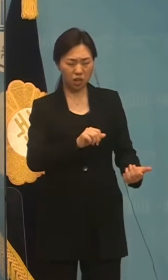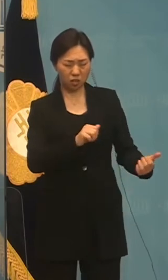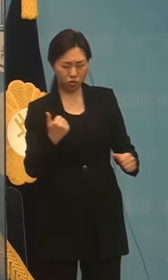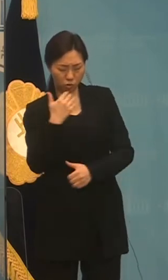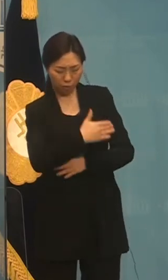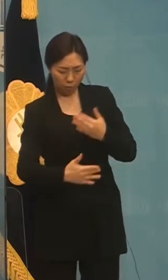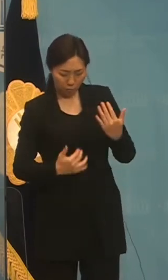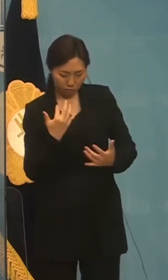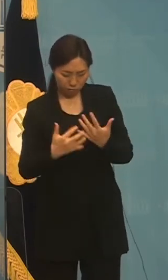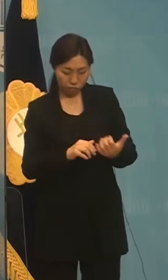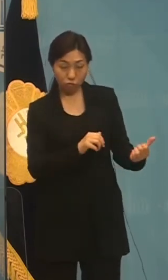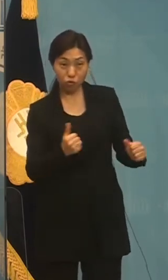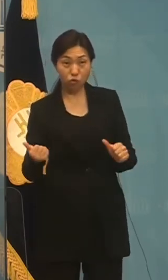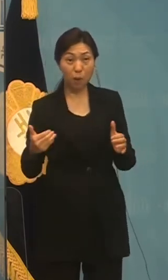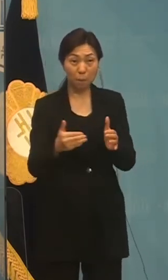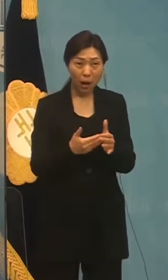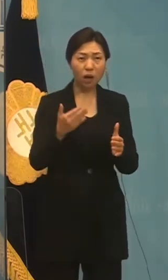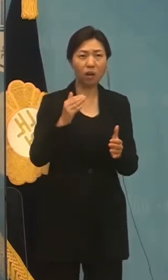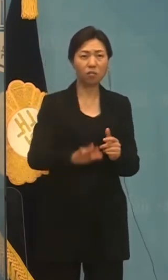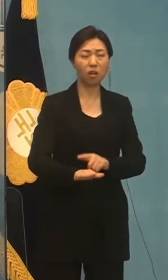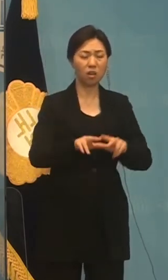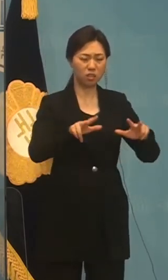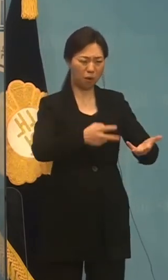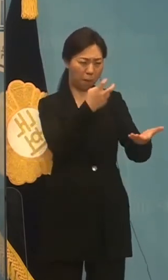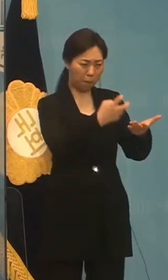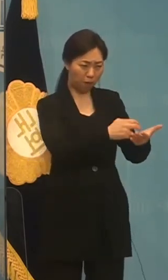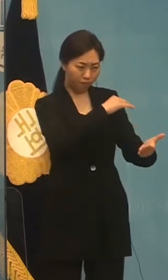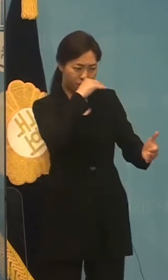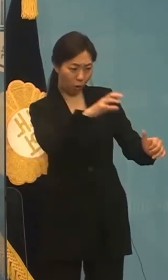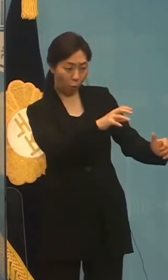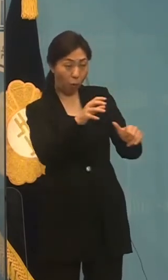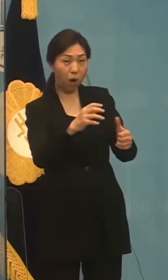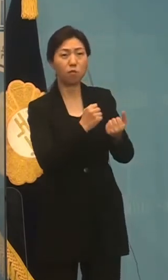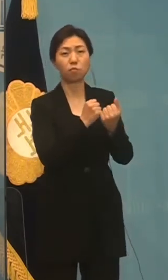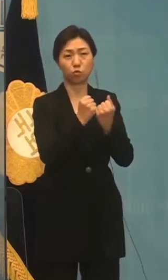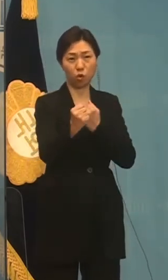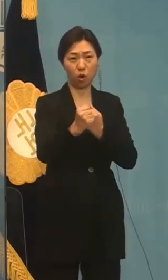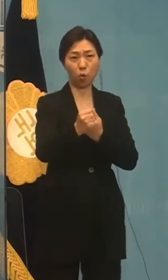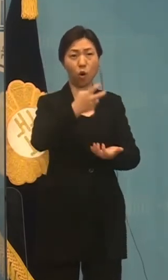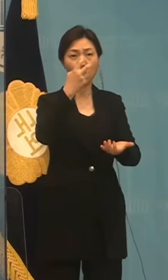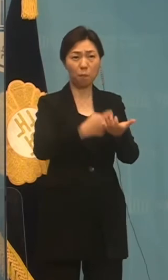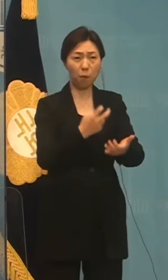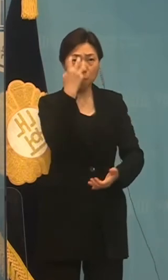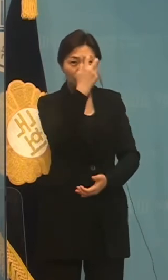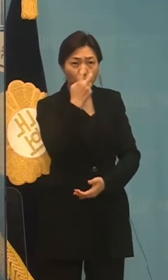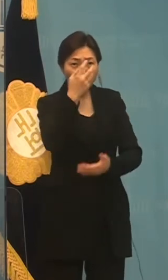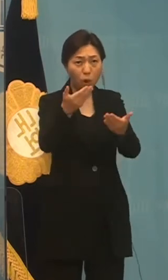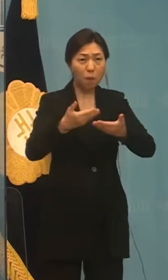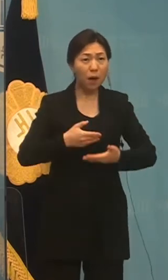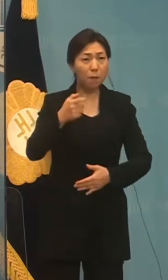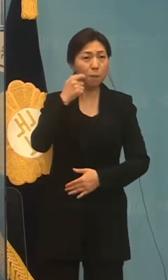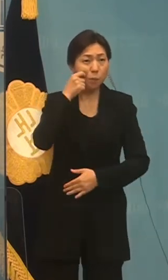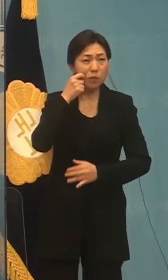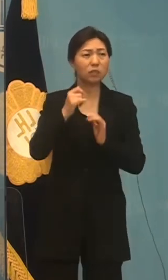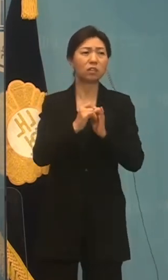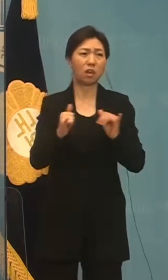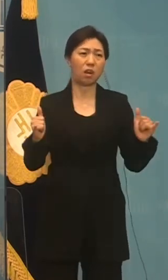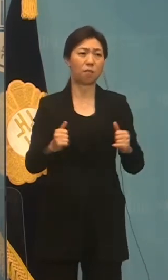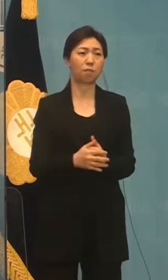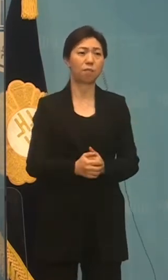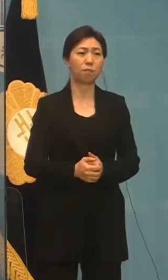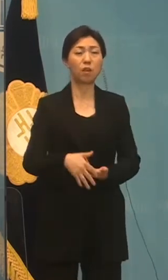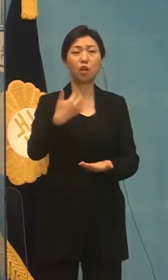지금은 이 법을 올고지 적용해도 법의 도움을 받지 못하는 시민이 천만 명이나 됩니다.